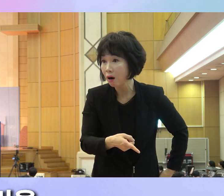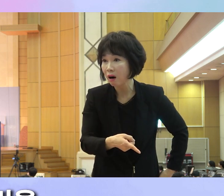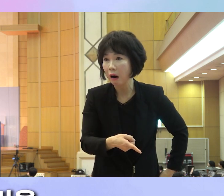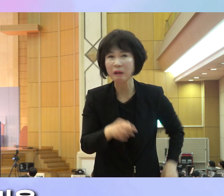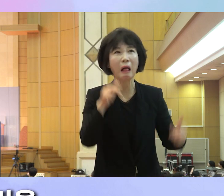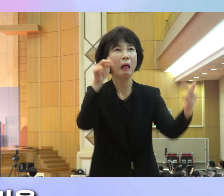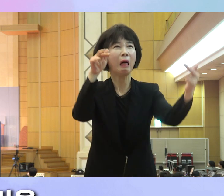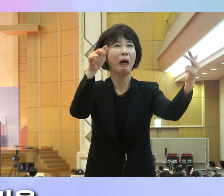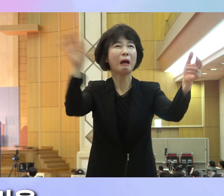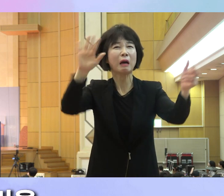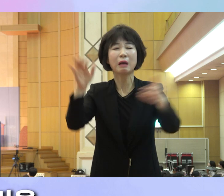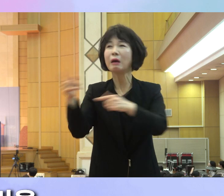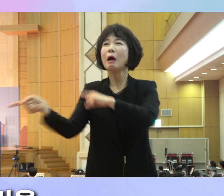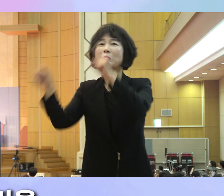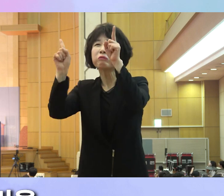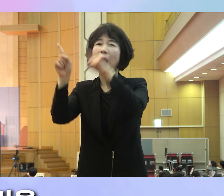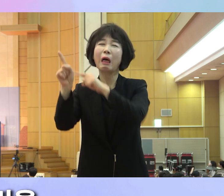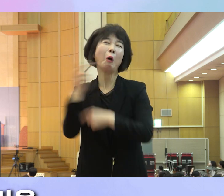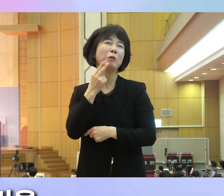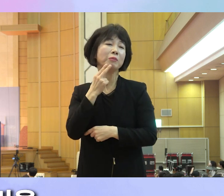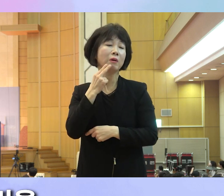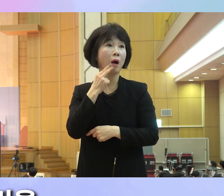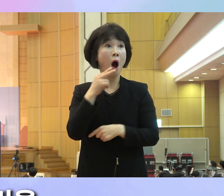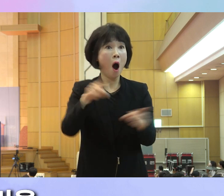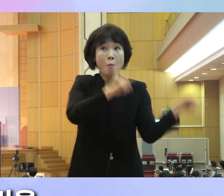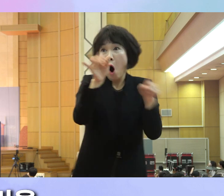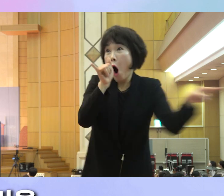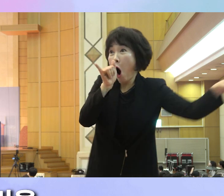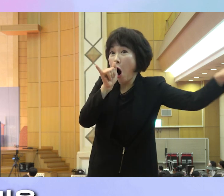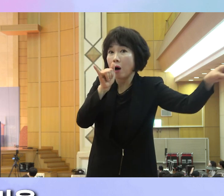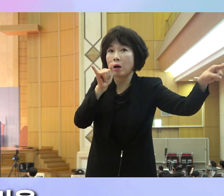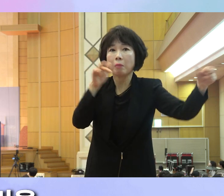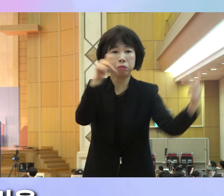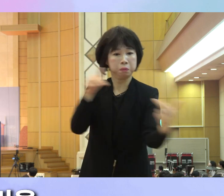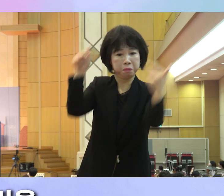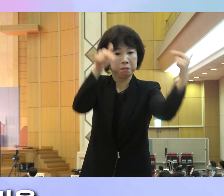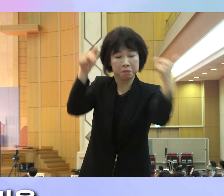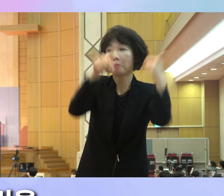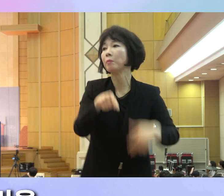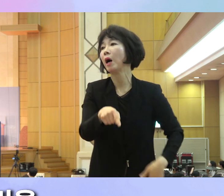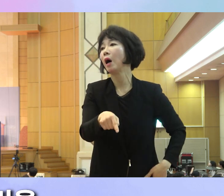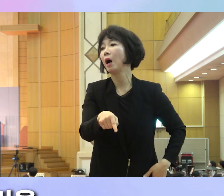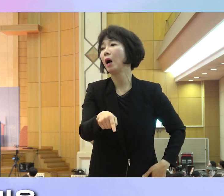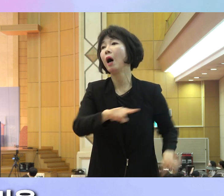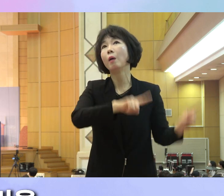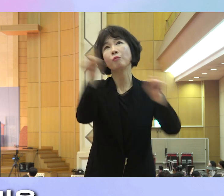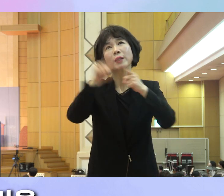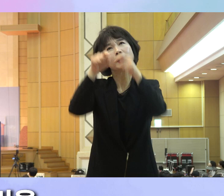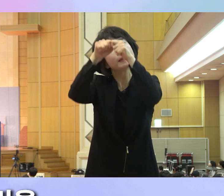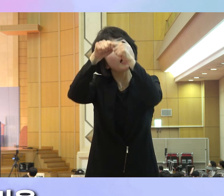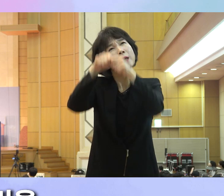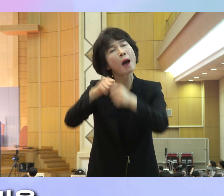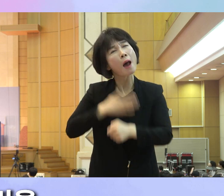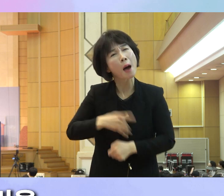한편에서는 부활이 있다고 말하니까 그 부활에 대해서 알아보려고